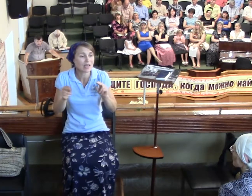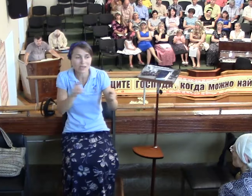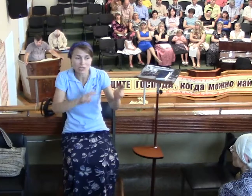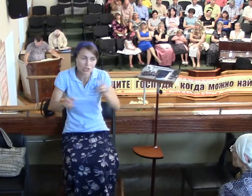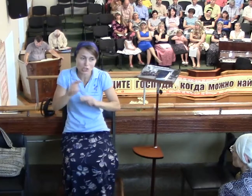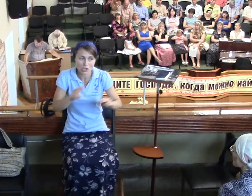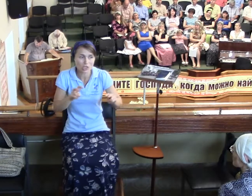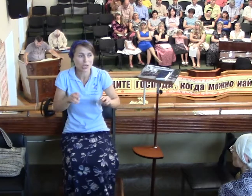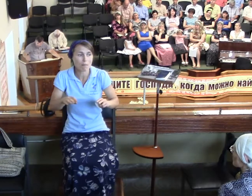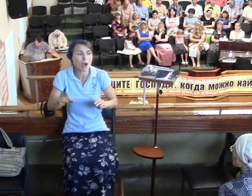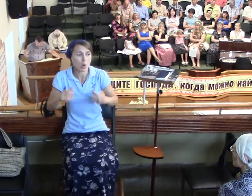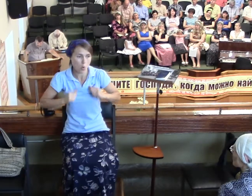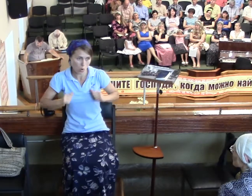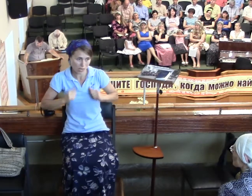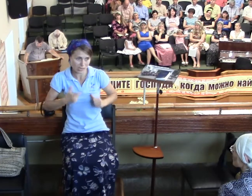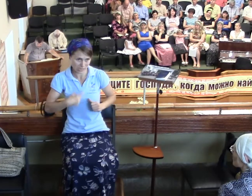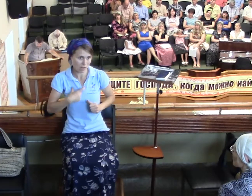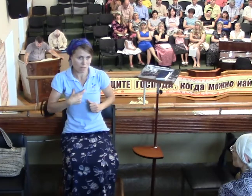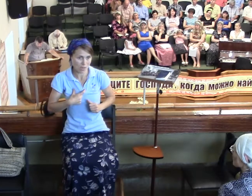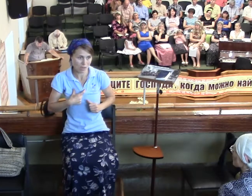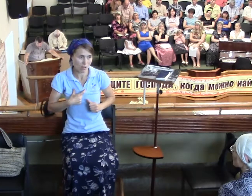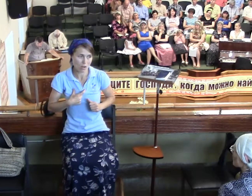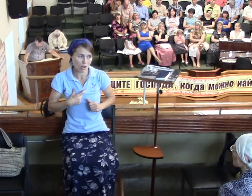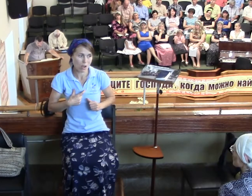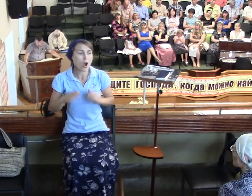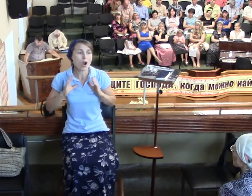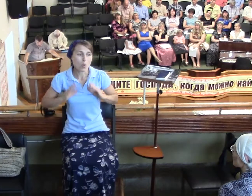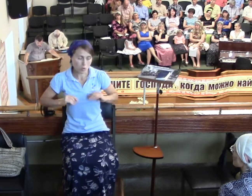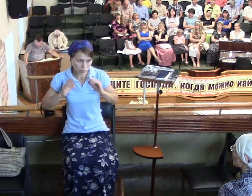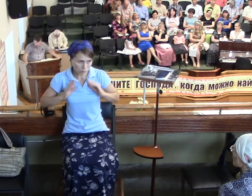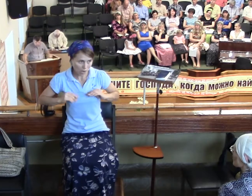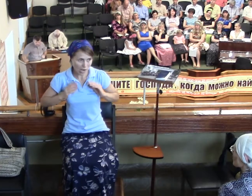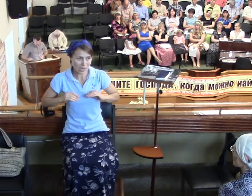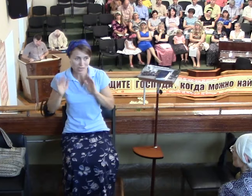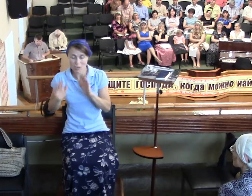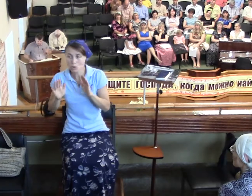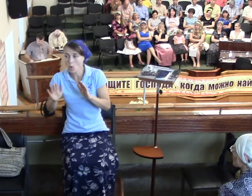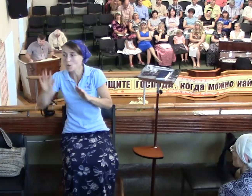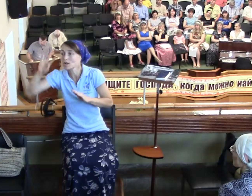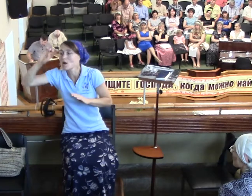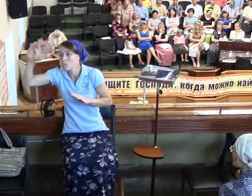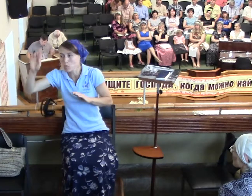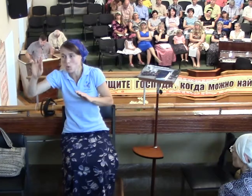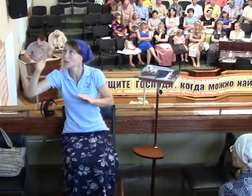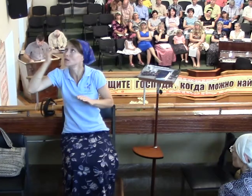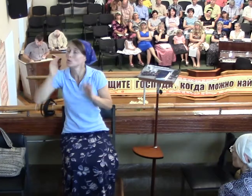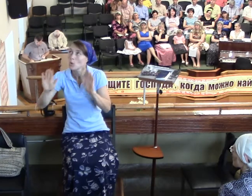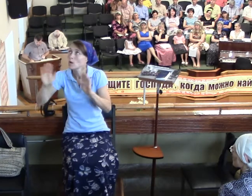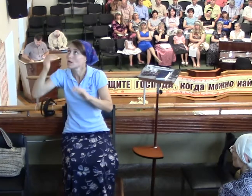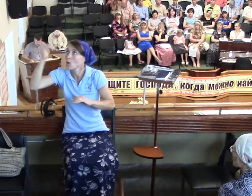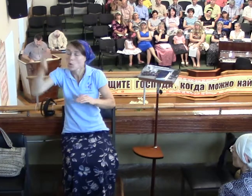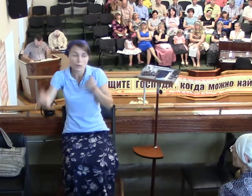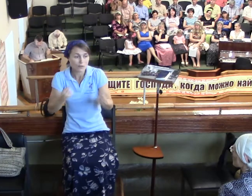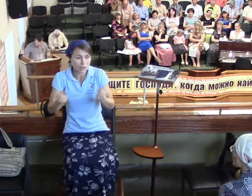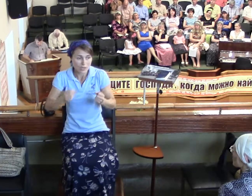и спасение находится, покой и спасение находится только в нем. «Только Он твердыня моя, спасение мое, убежище